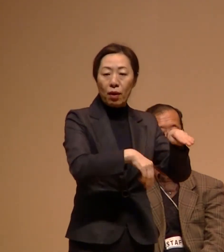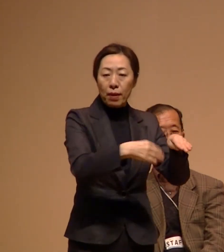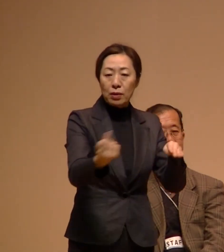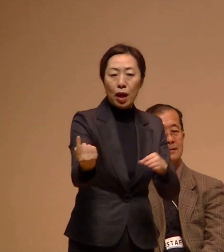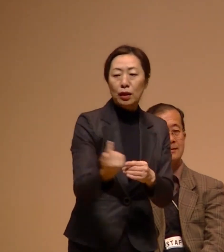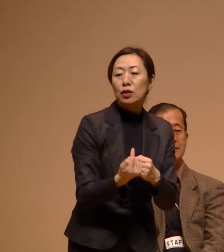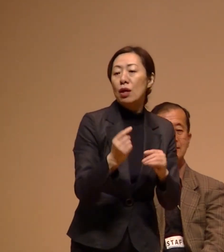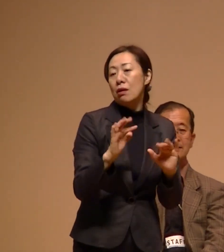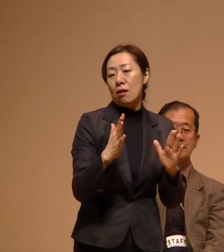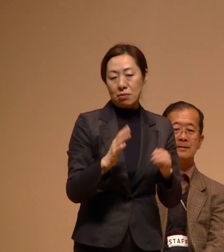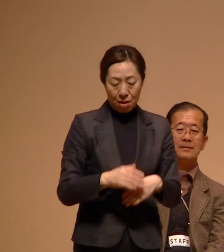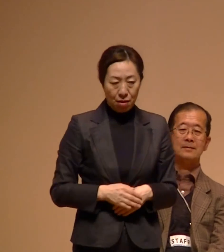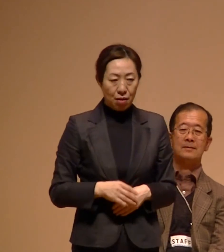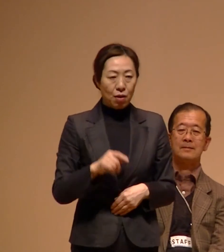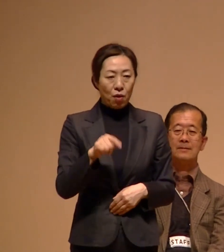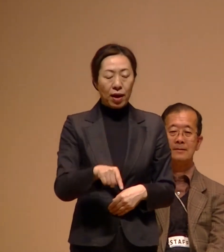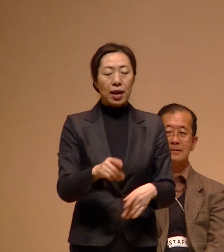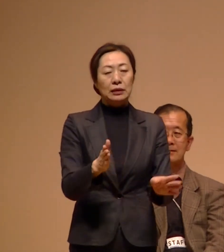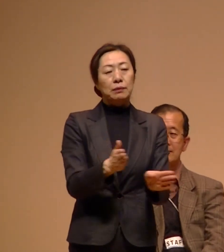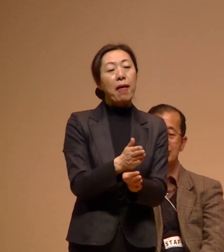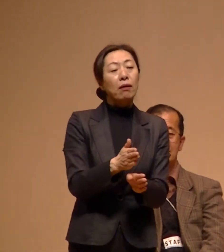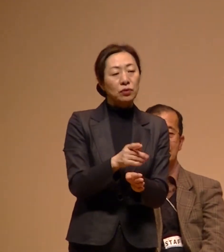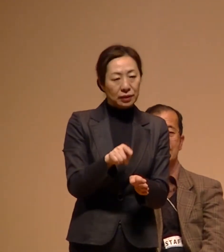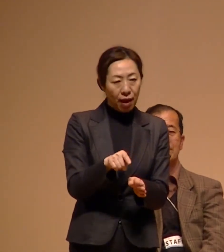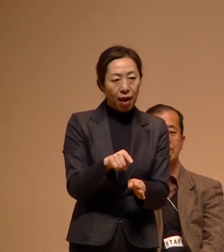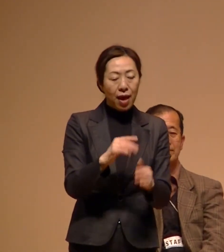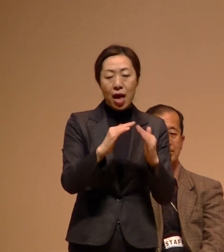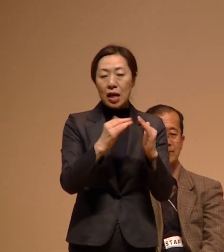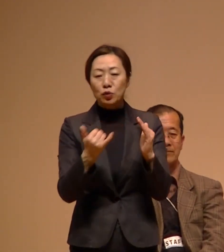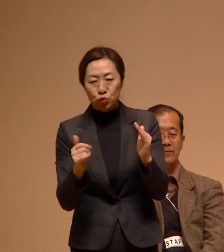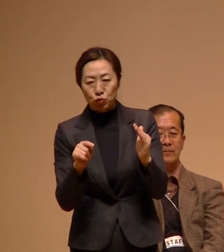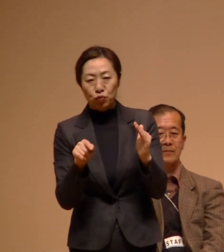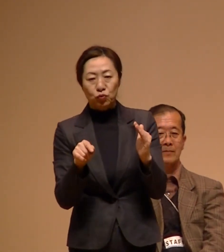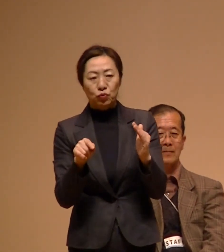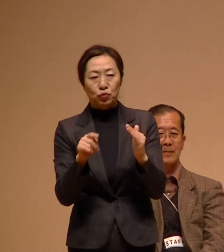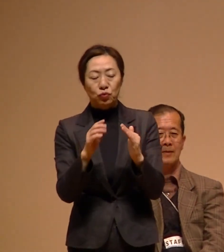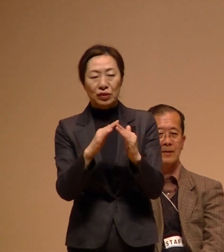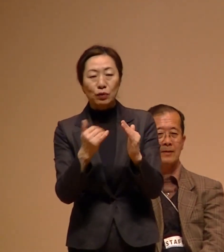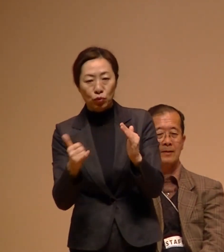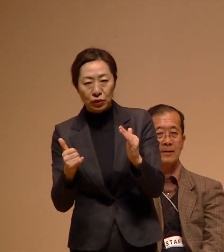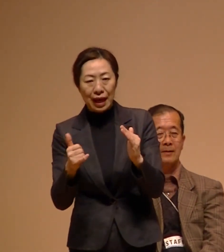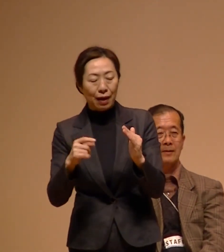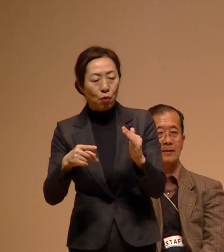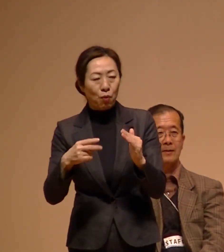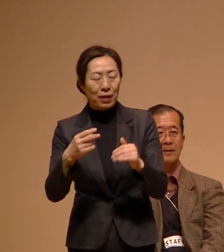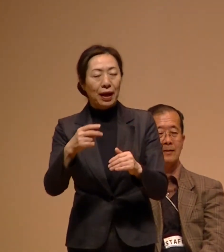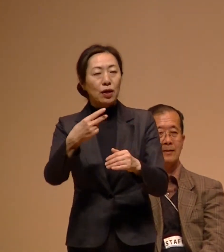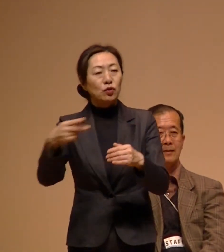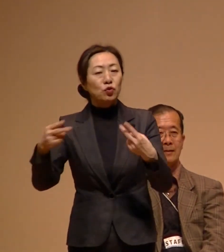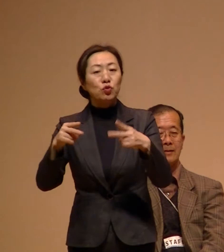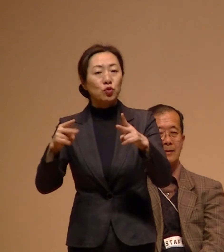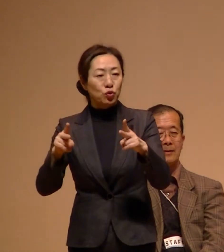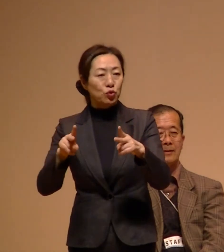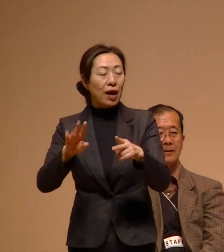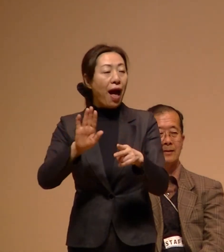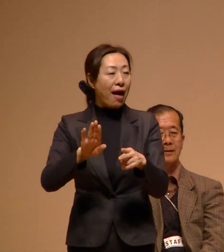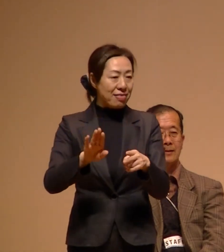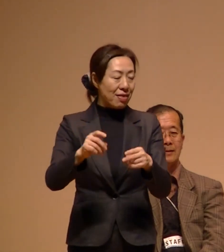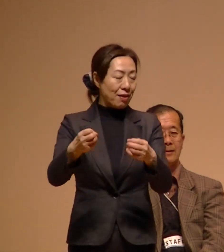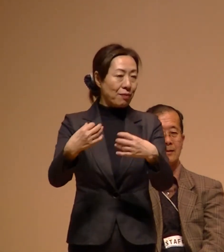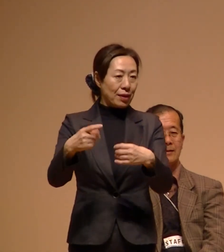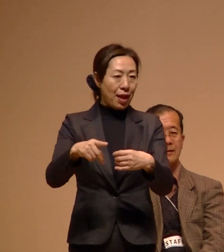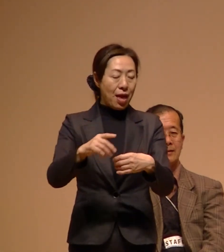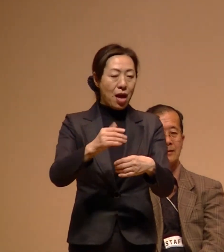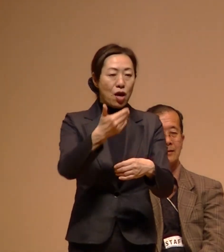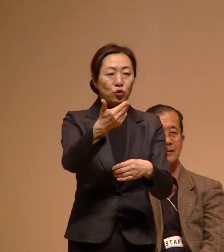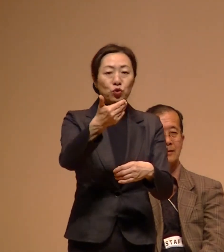でありました。それからしばらくして、家族から、ニュースがあって、九十九里浜にも10メーターの津波